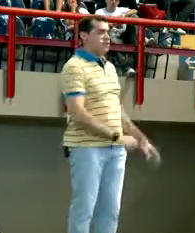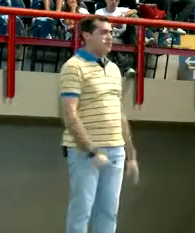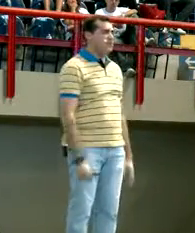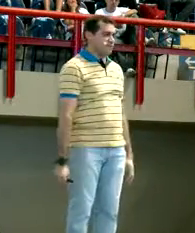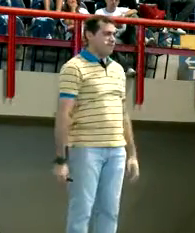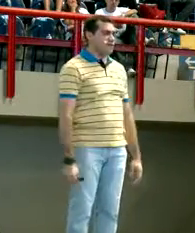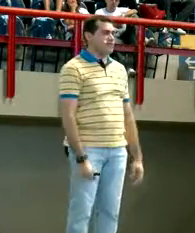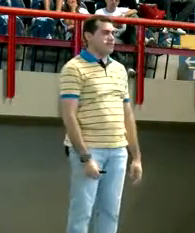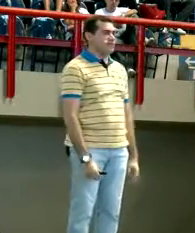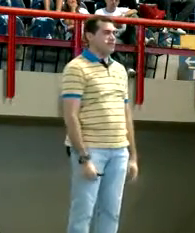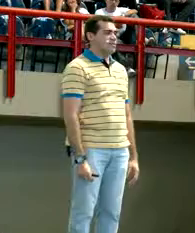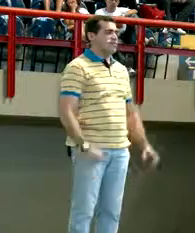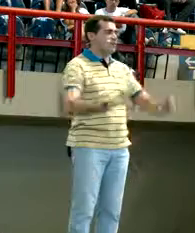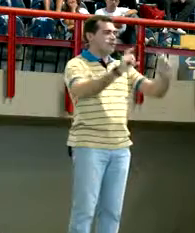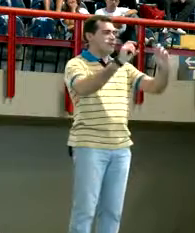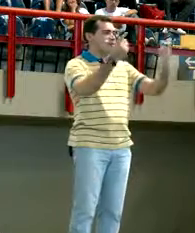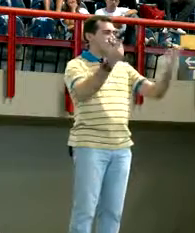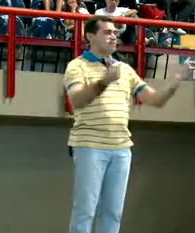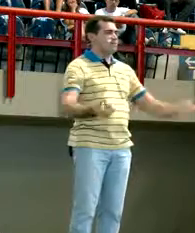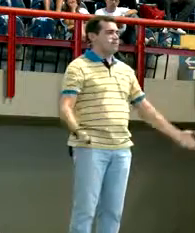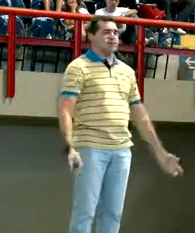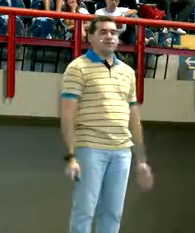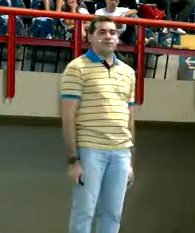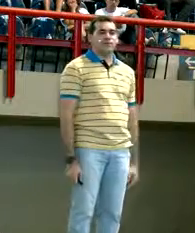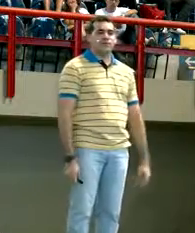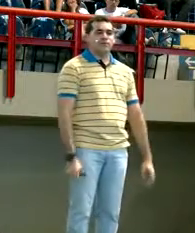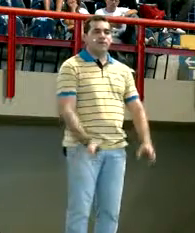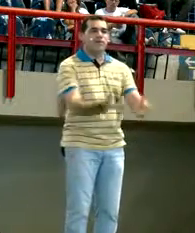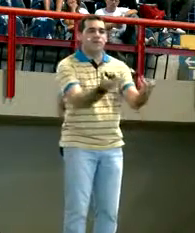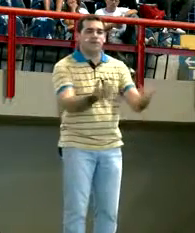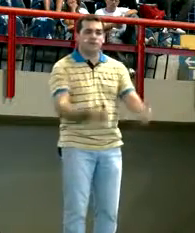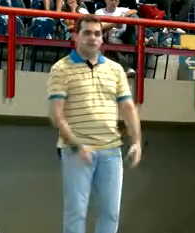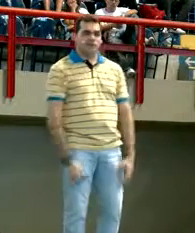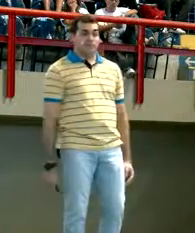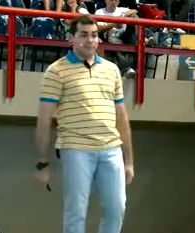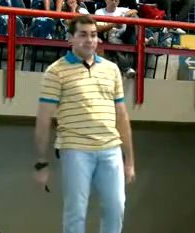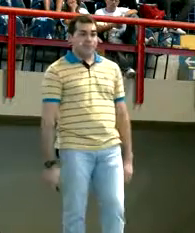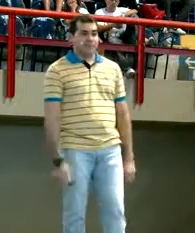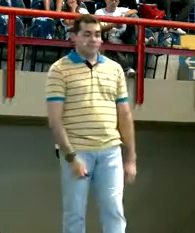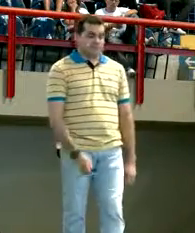parede. Não era isso? Hoje tem foto, faz a foto, manipula a foto.